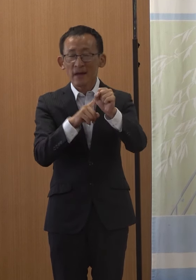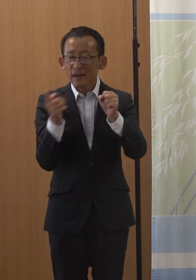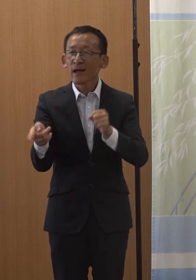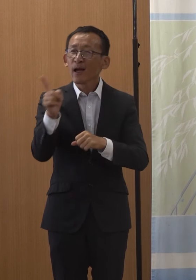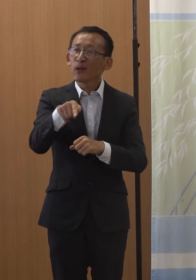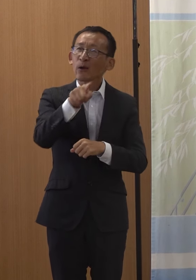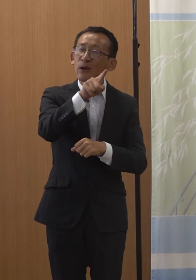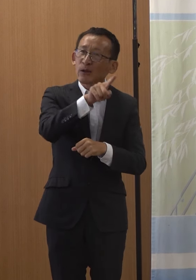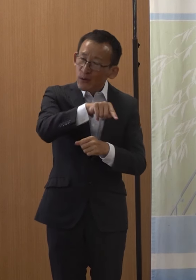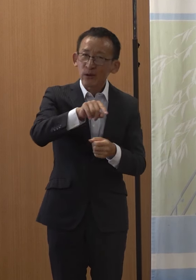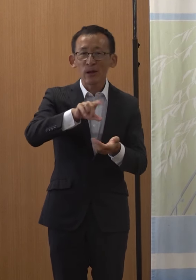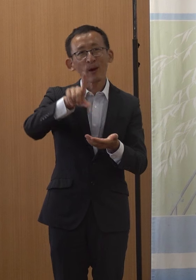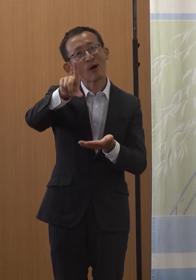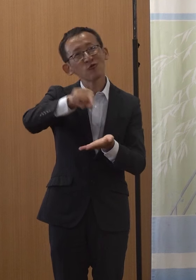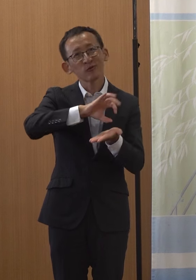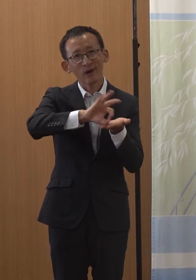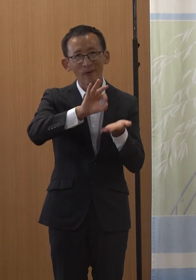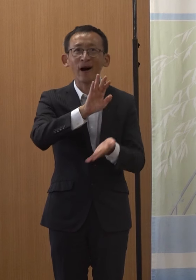ただいております。